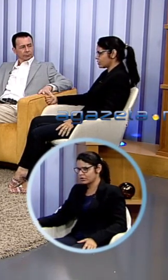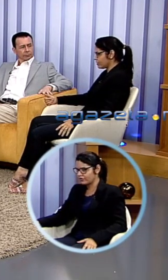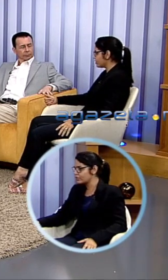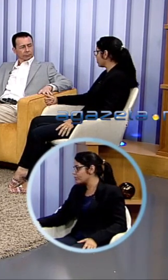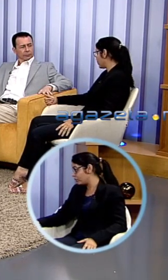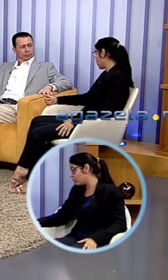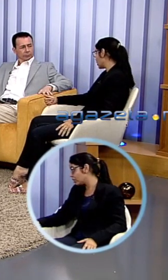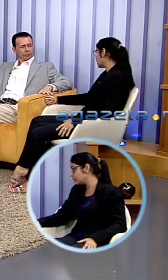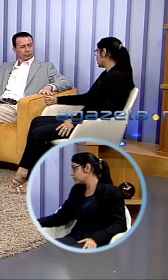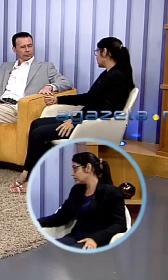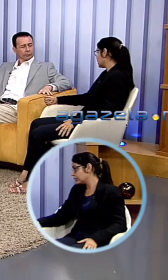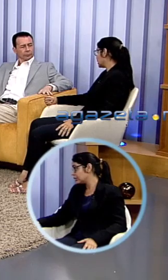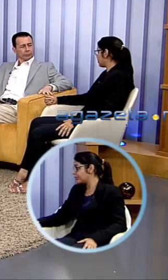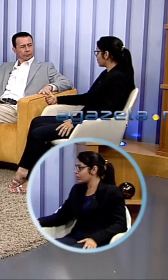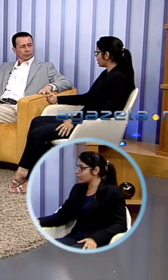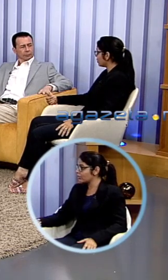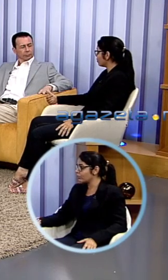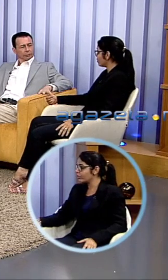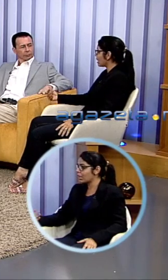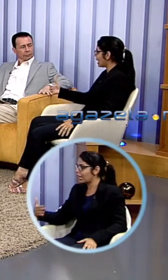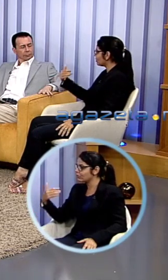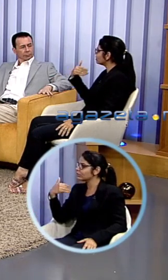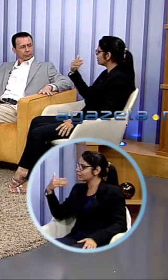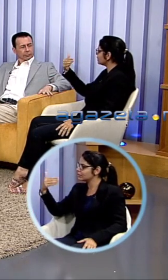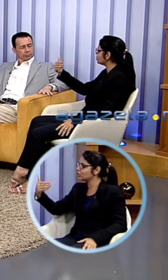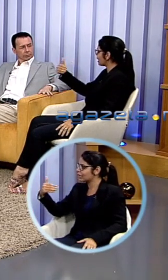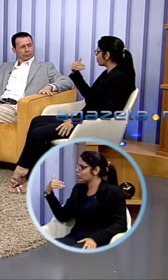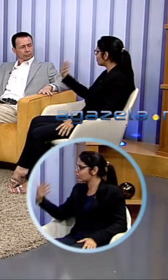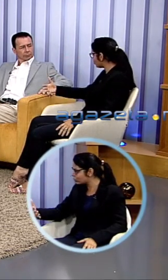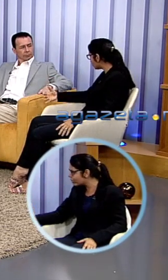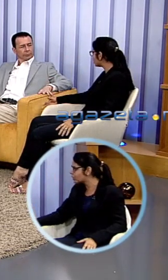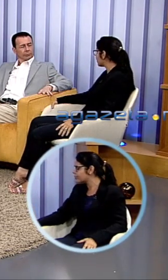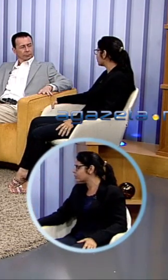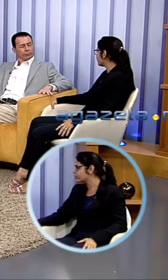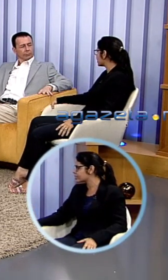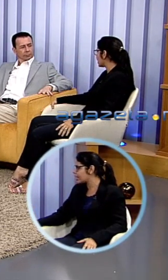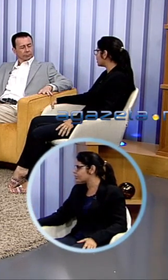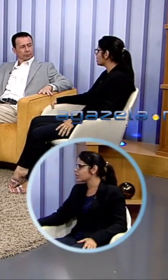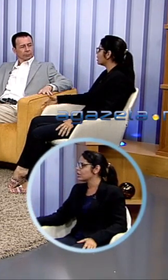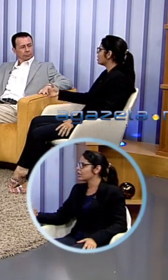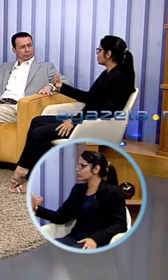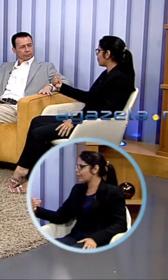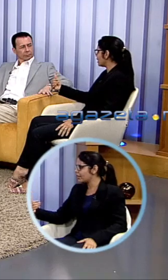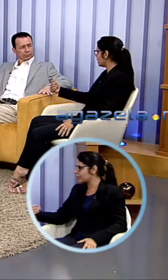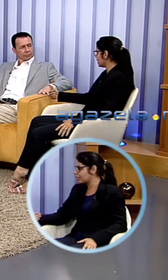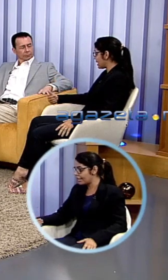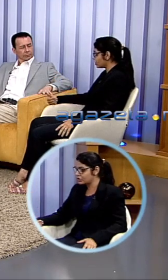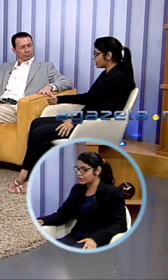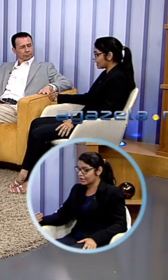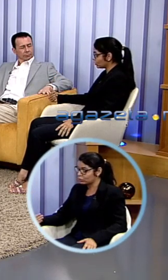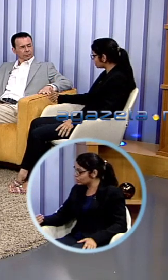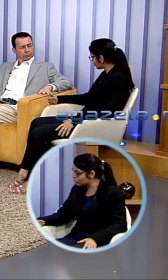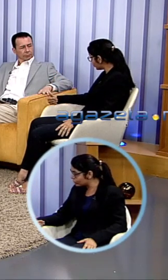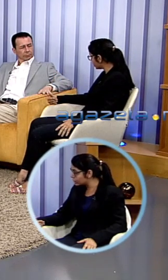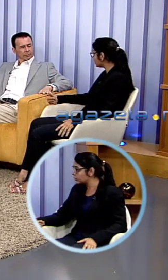prestação de serviço por fora né até porque o meu Cargo em si Já toma muito meu tempo na universidade Eu trabalho na área